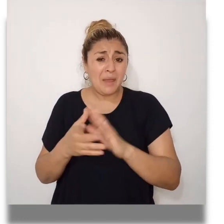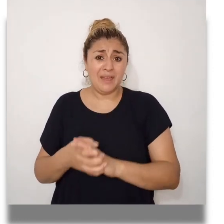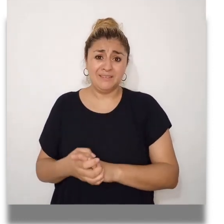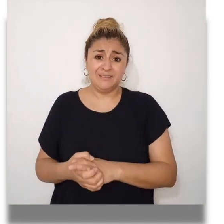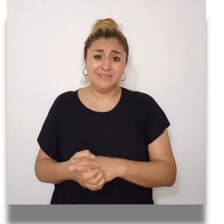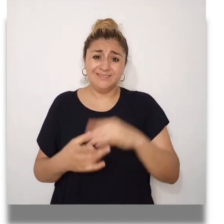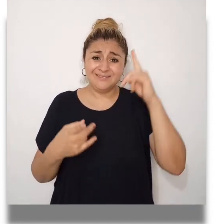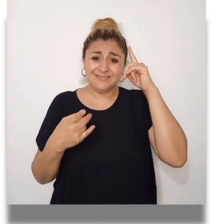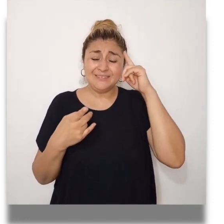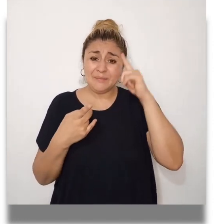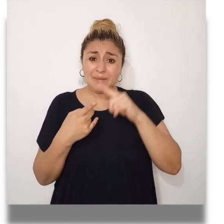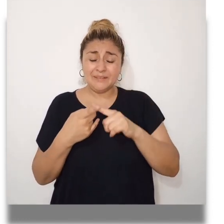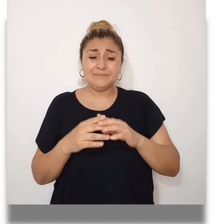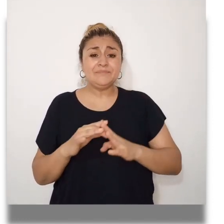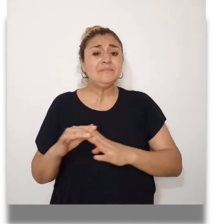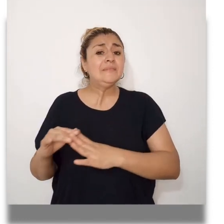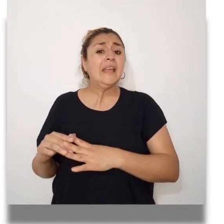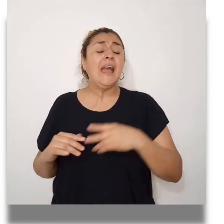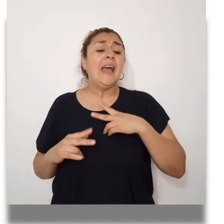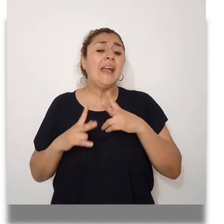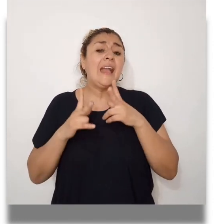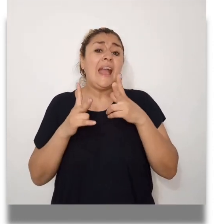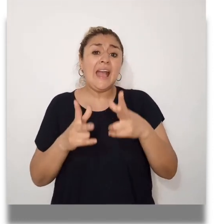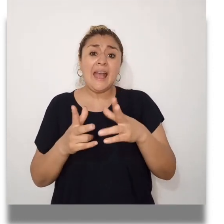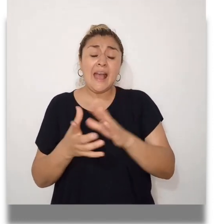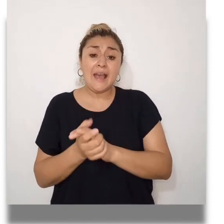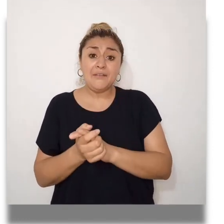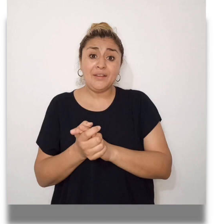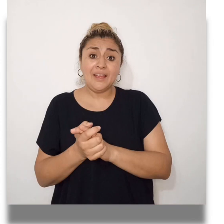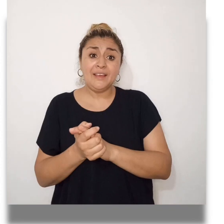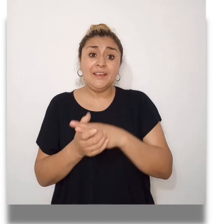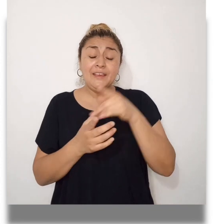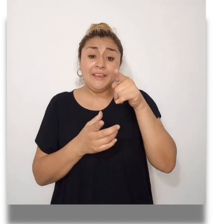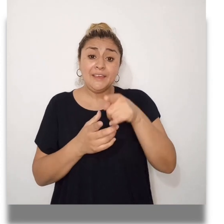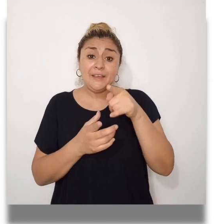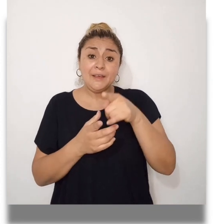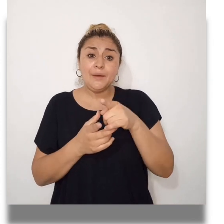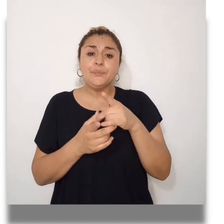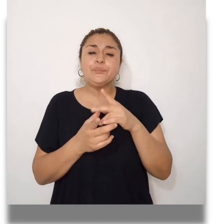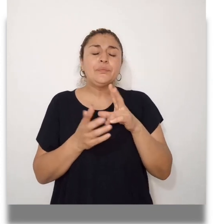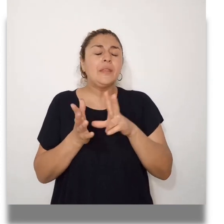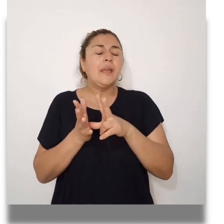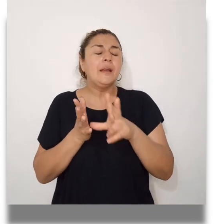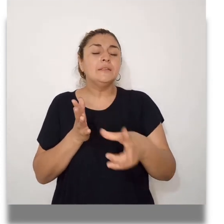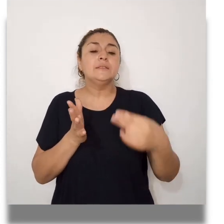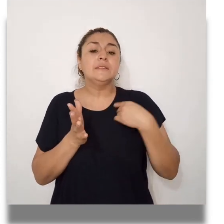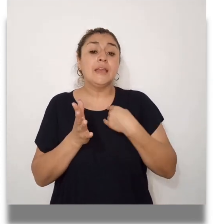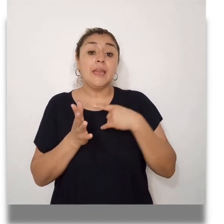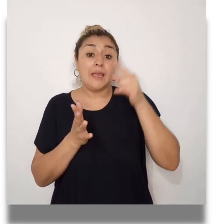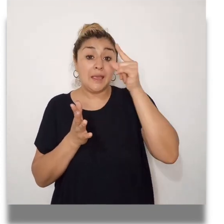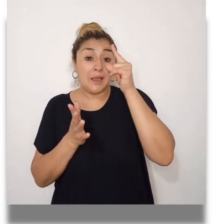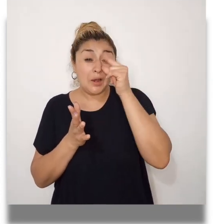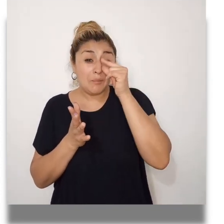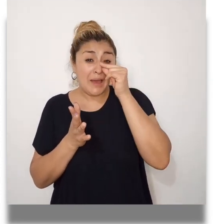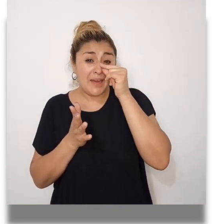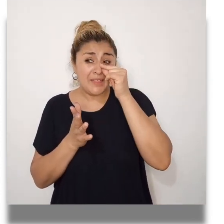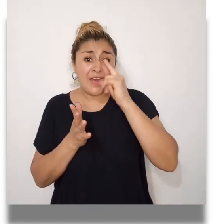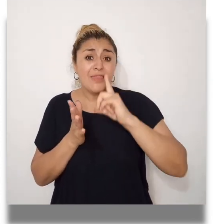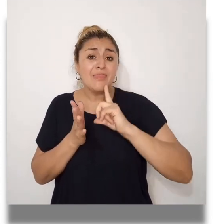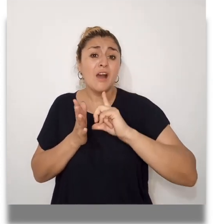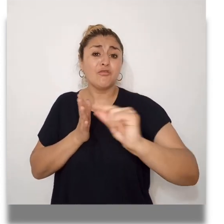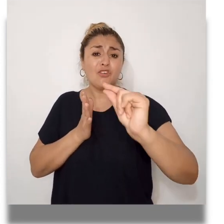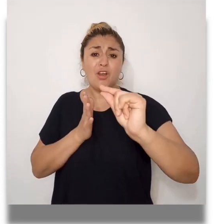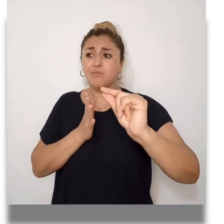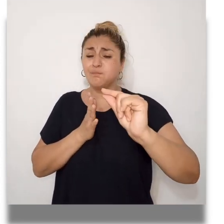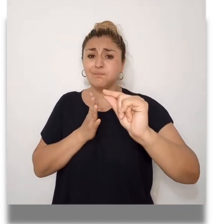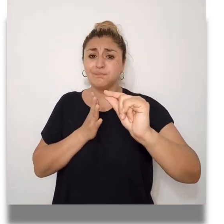Caminaron. Se fueron tras la vanidad. Ils sont devenus vains. Y se hicieron vanos. Ils